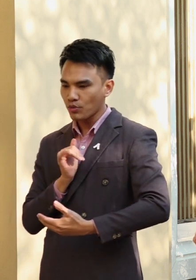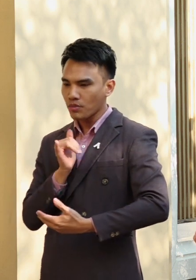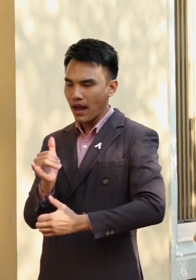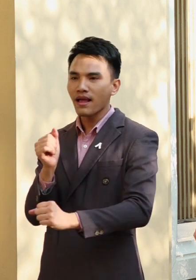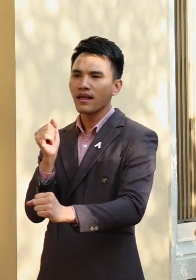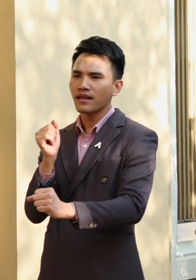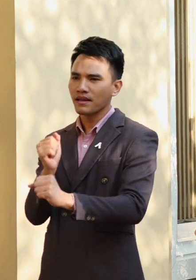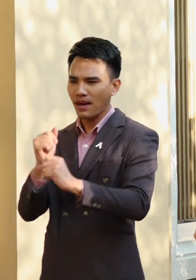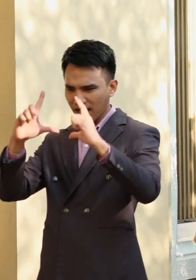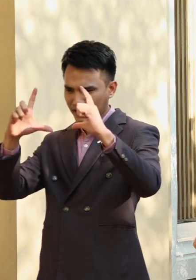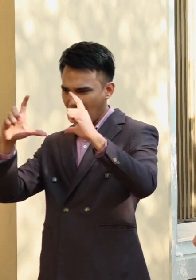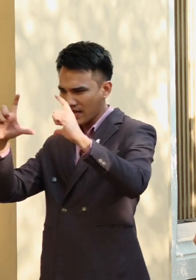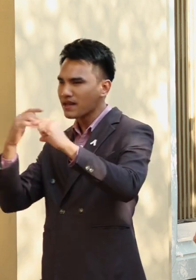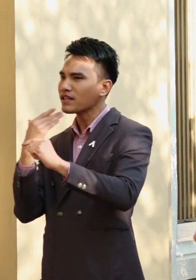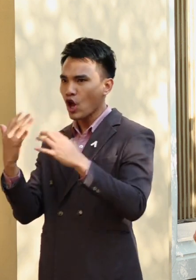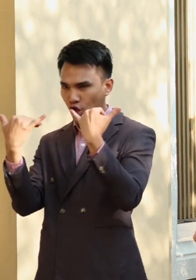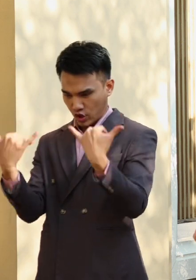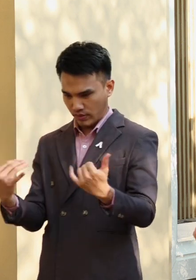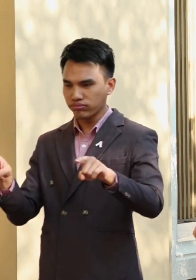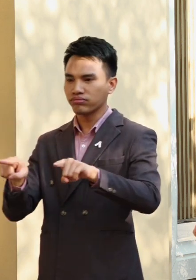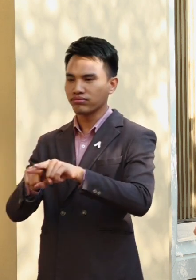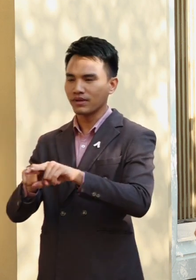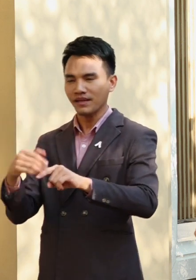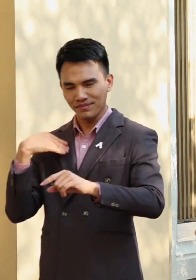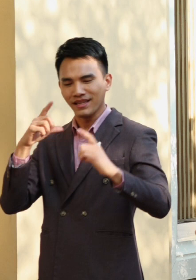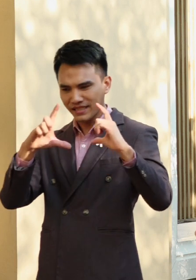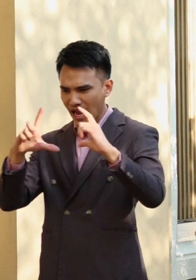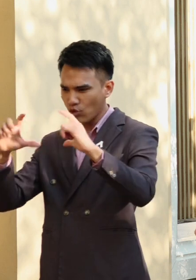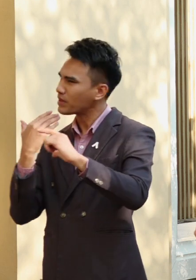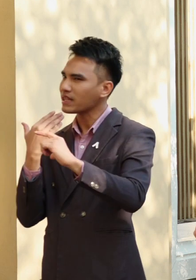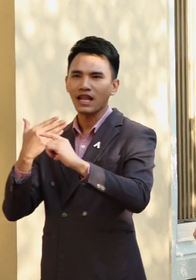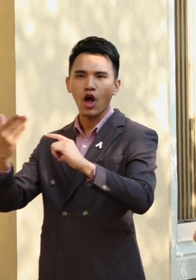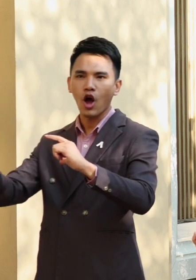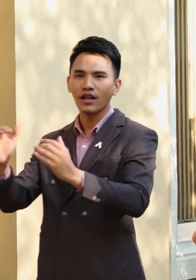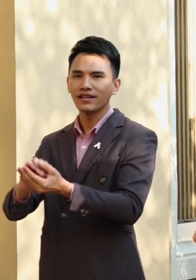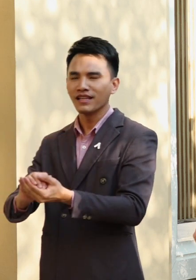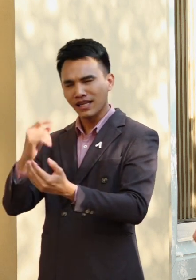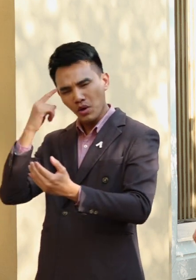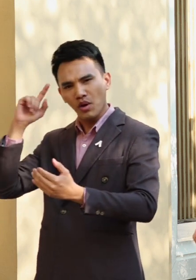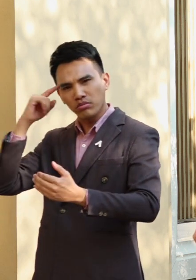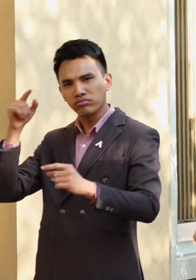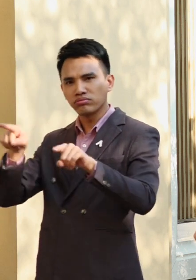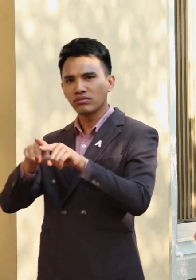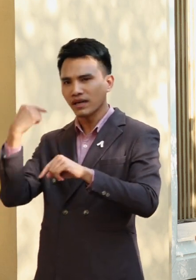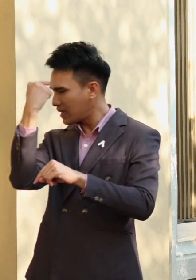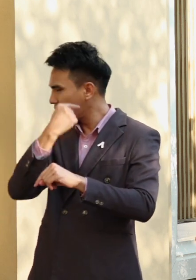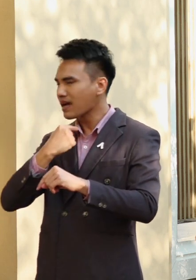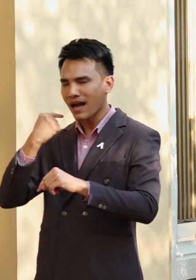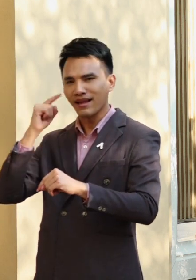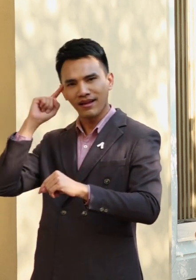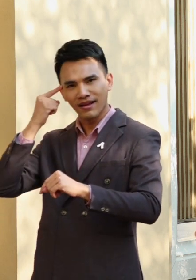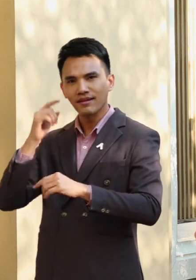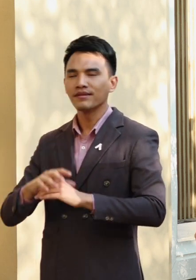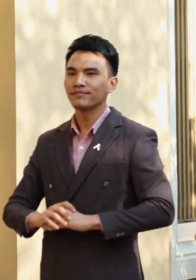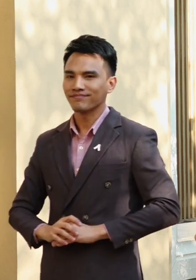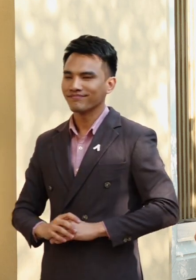ที่ใดมีการถ่ายรูปทุกแม้แต่ทุกวันนี้นะครับก็ยังมีการถ่ายรูปอยู่ก็คงจะคาดเดาไม่ได้ว่าจะเป็นใครคนไหนอย่างไรนะ